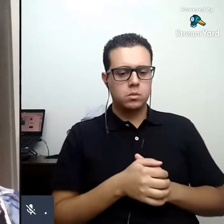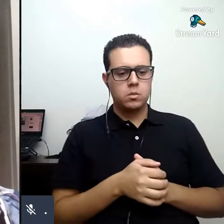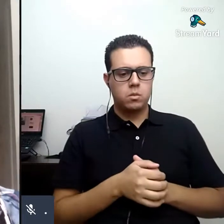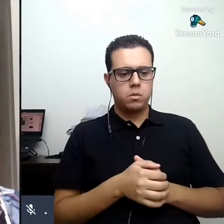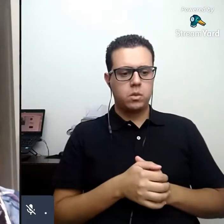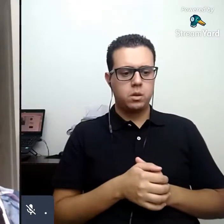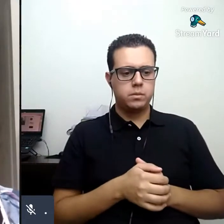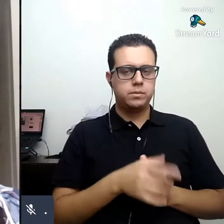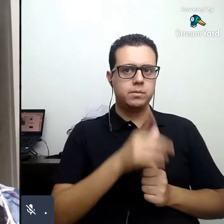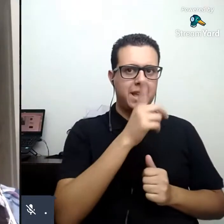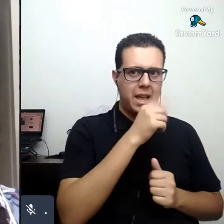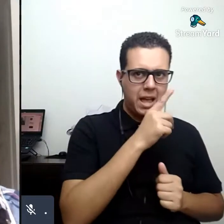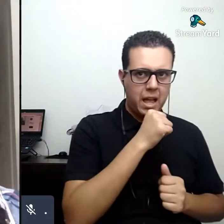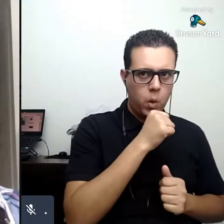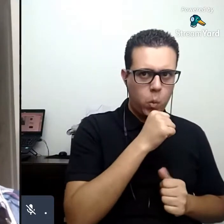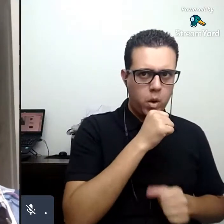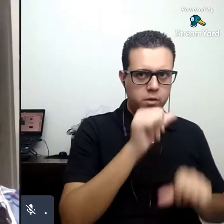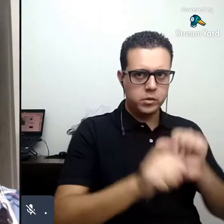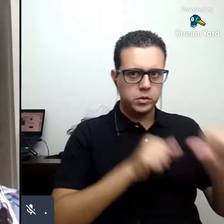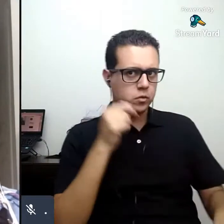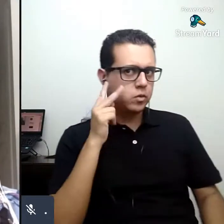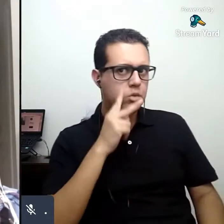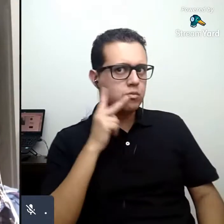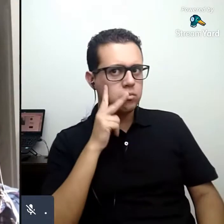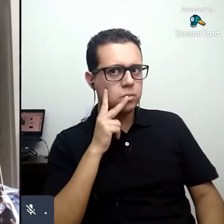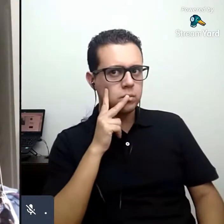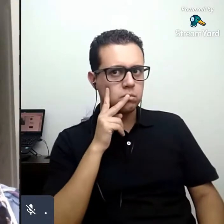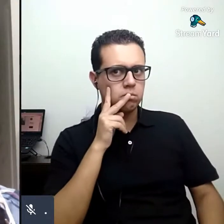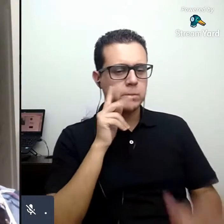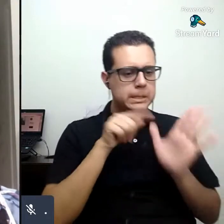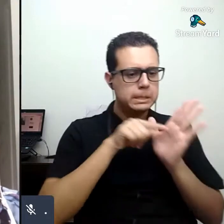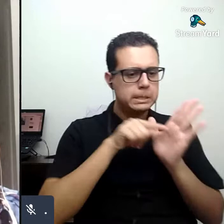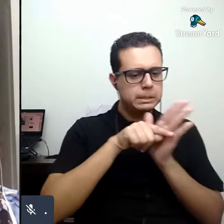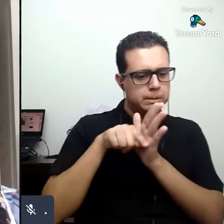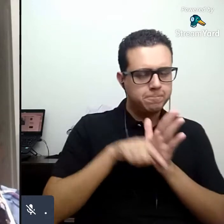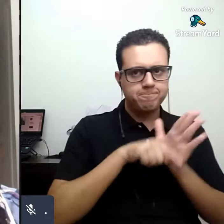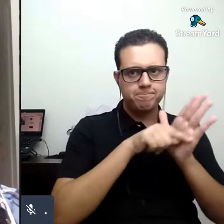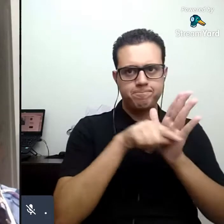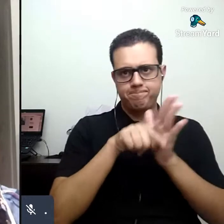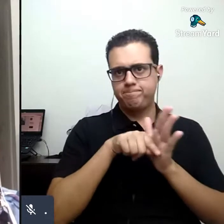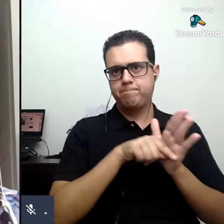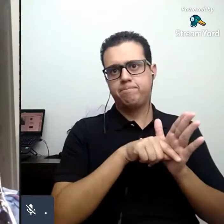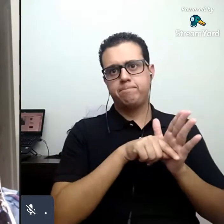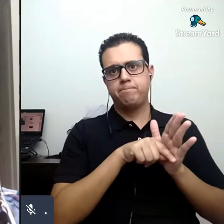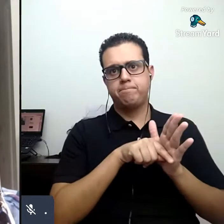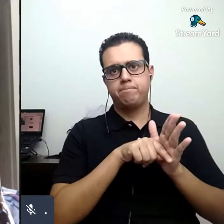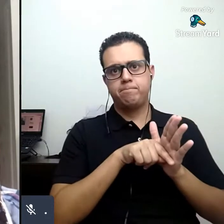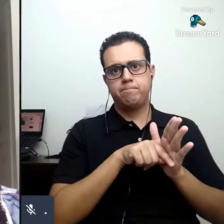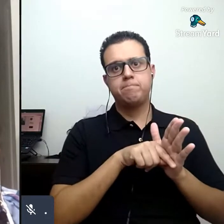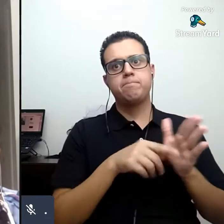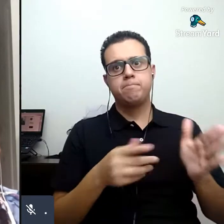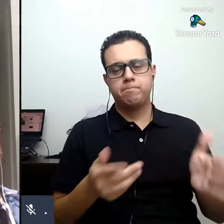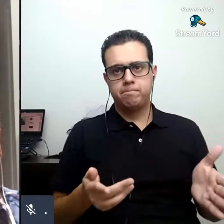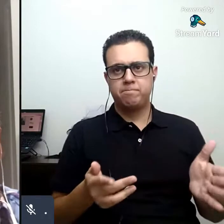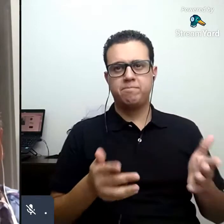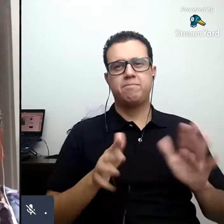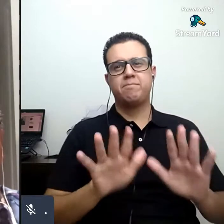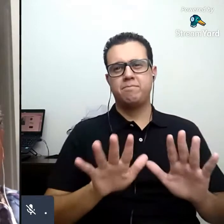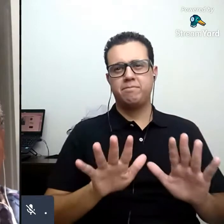de água em vinho. E eu sei que os cálculos são cálculos